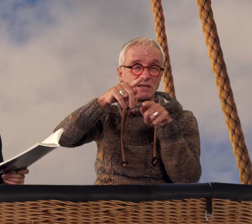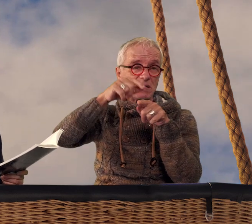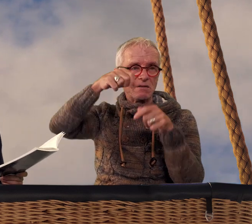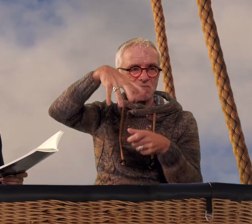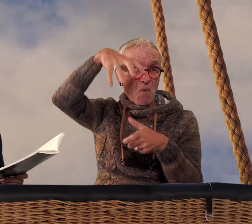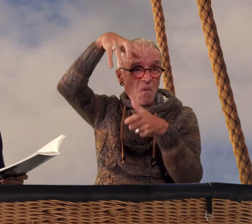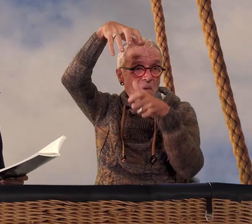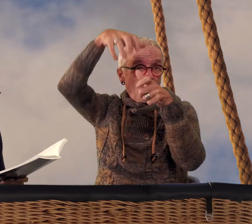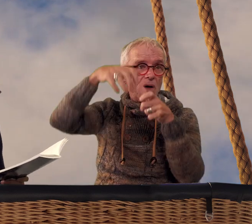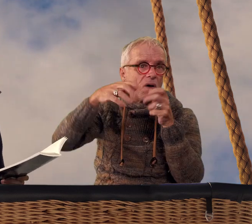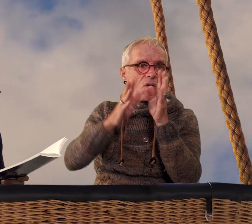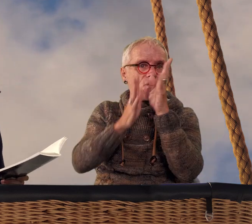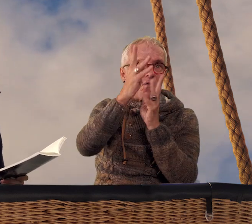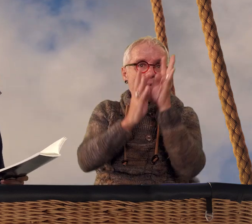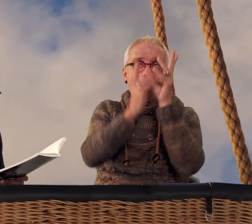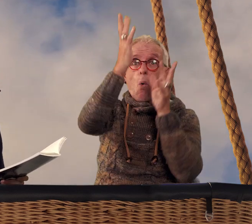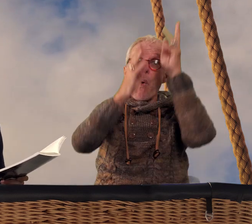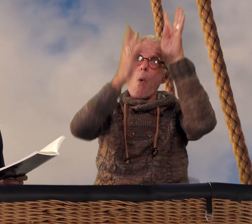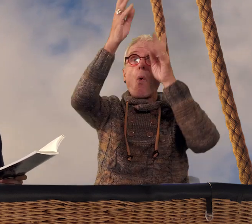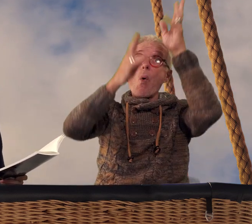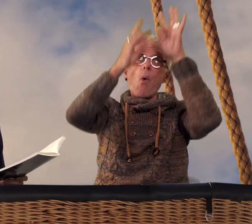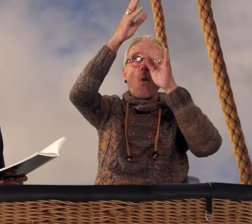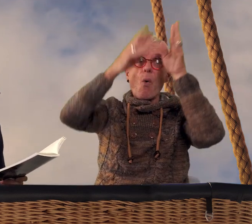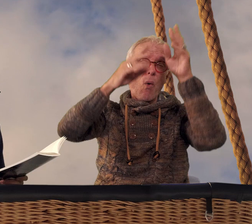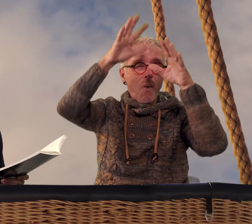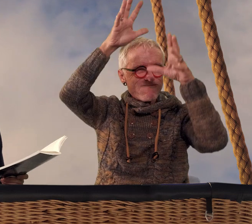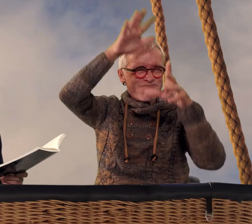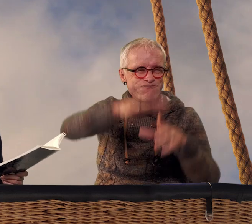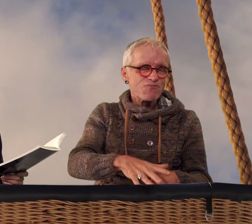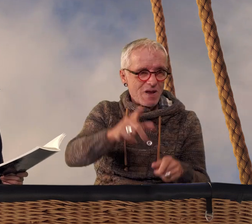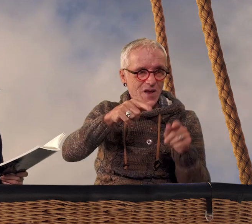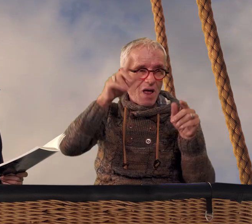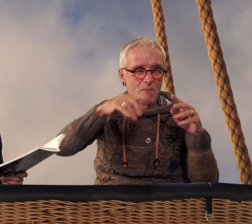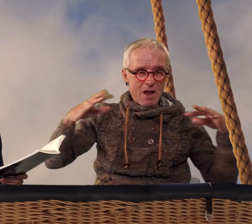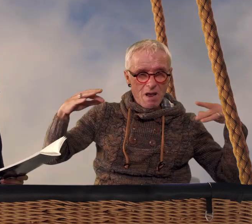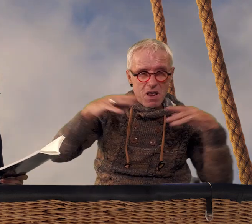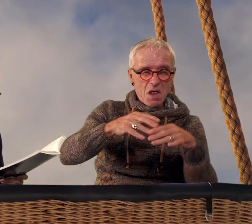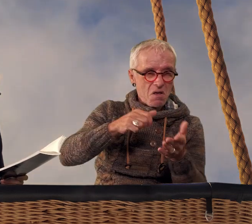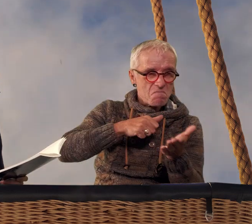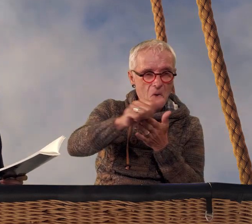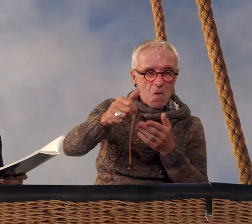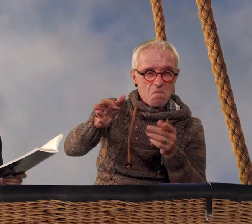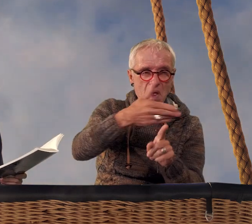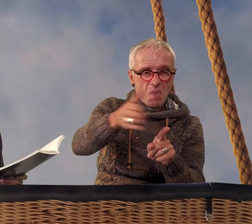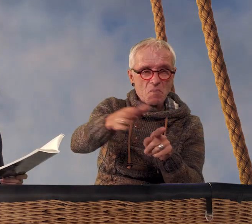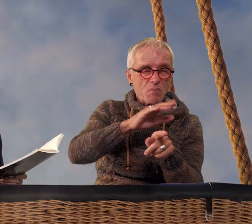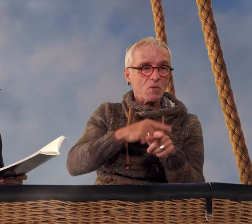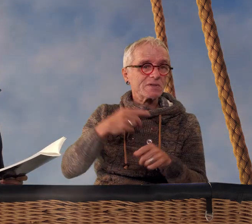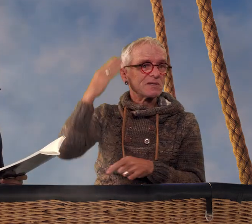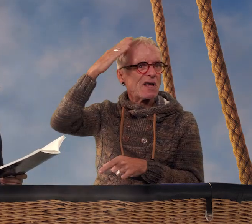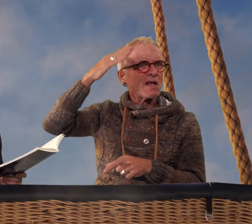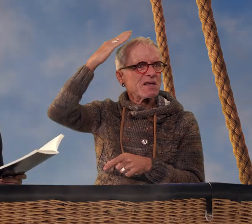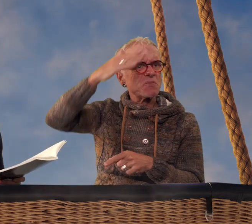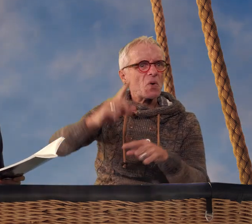prit alors Montgolfière et une populace ignorante la mit en pièce. Puis la caricature des animaux curieux les appela